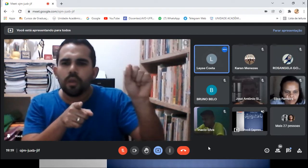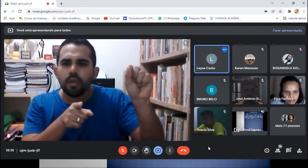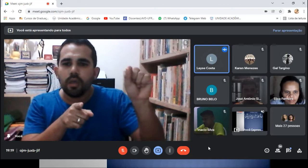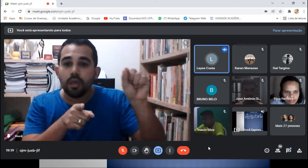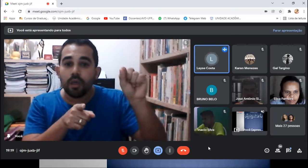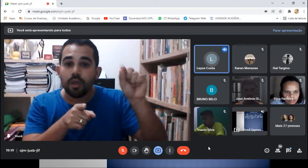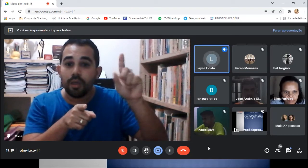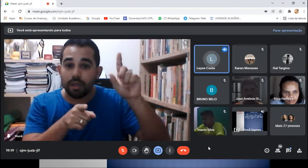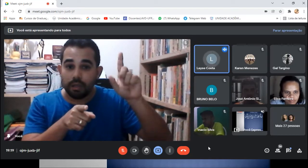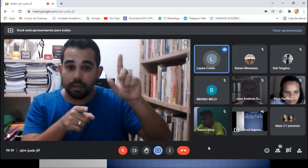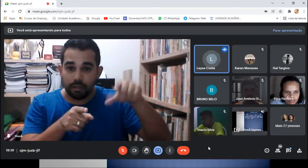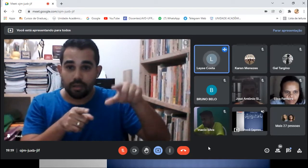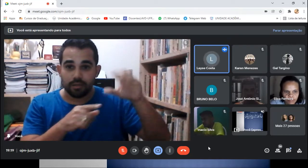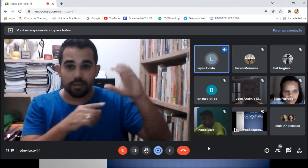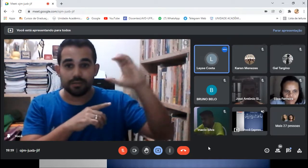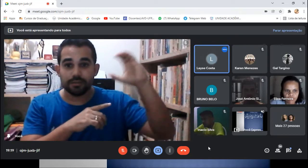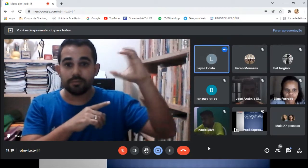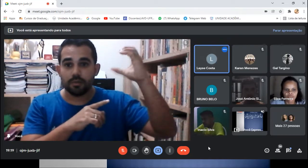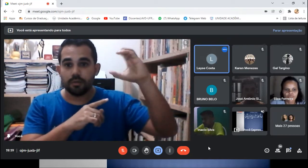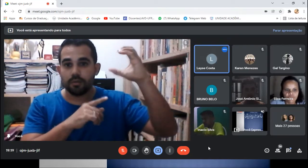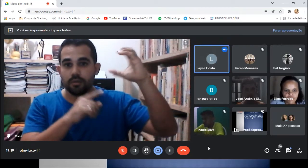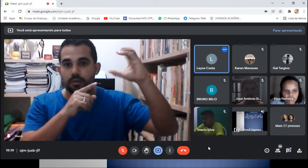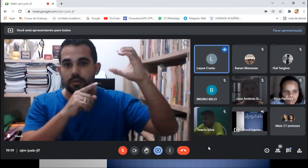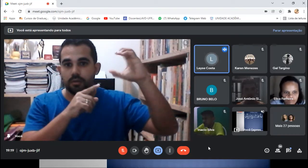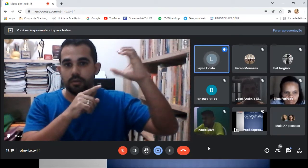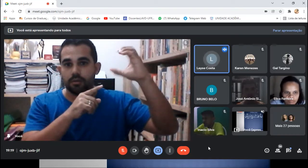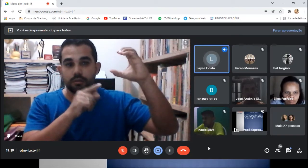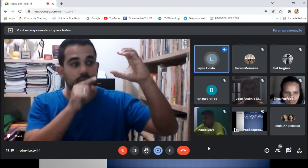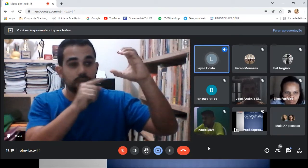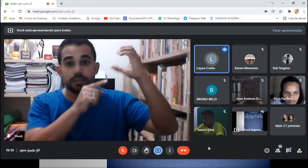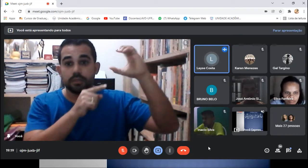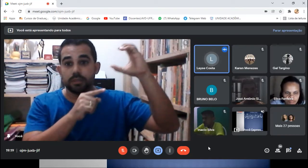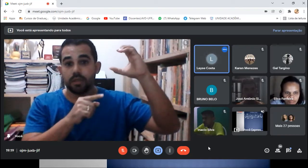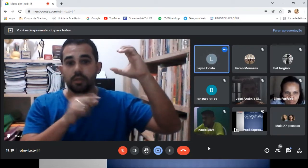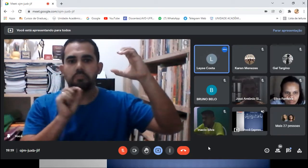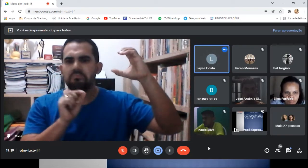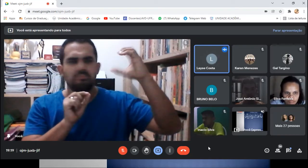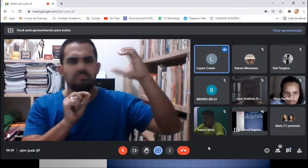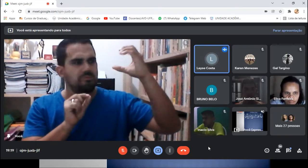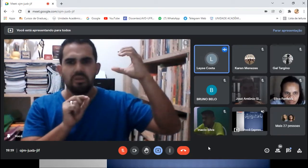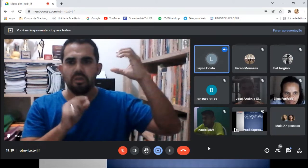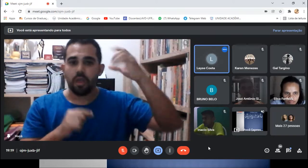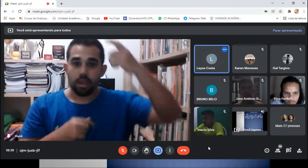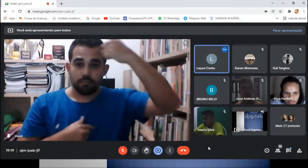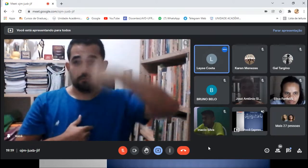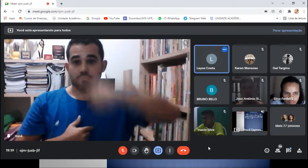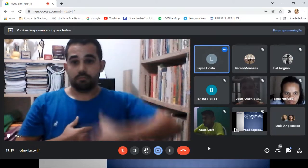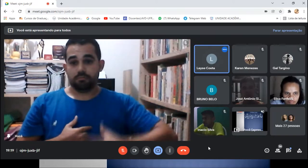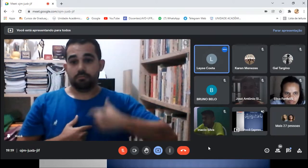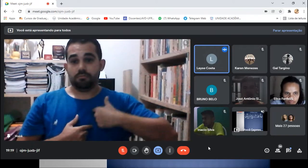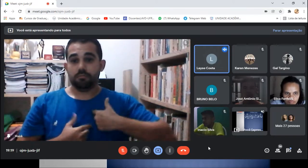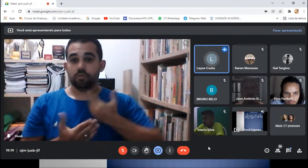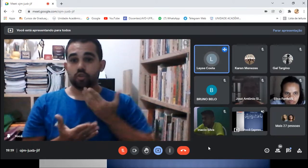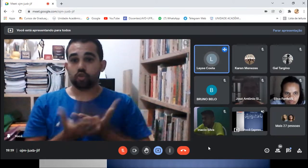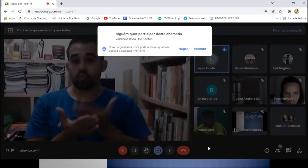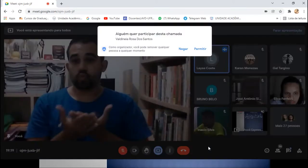Mas o que significa isto? É uma ciência, certo? O que é uma ciência? É